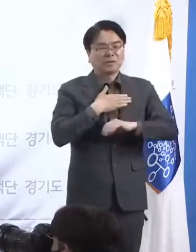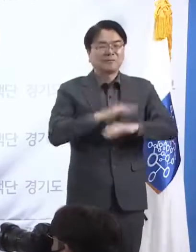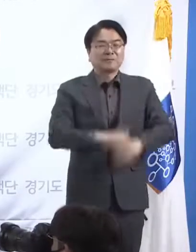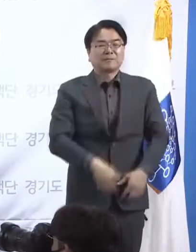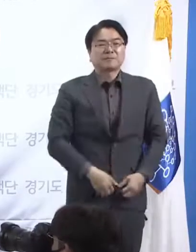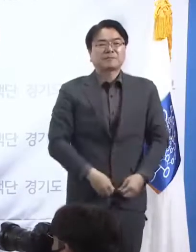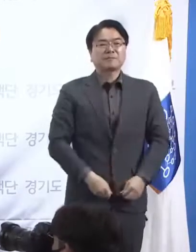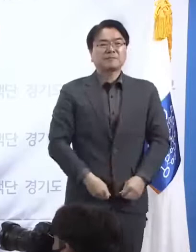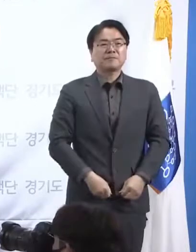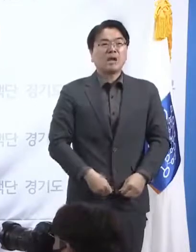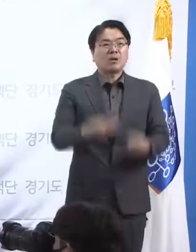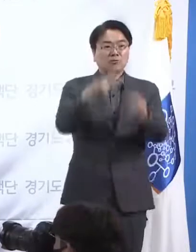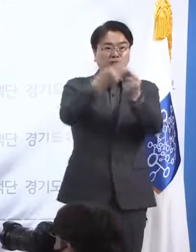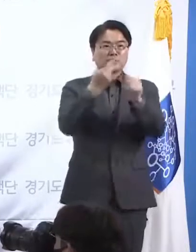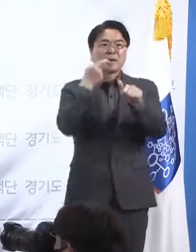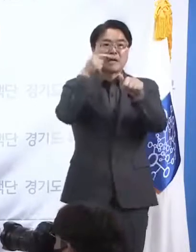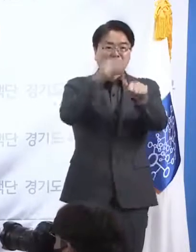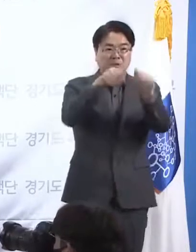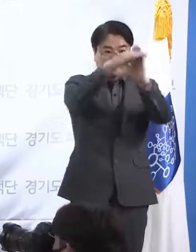두 번째 행정명령입니다.